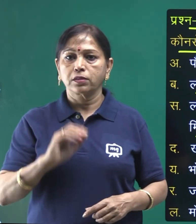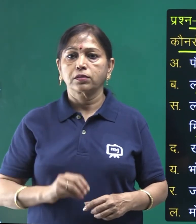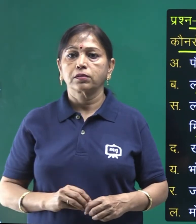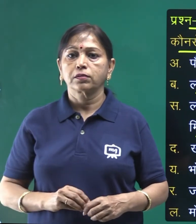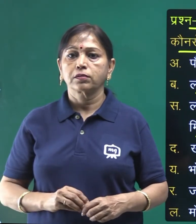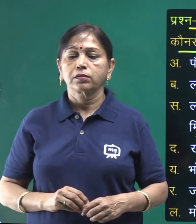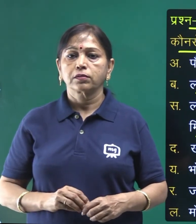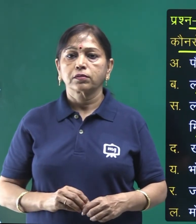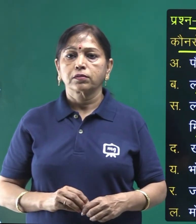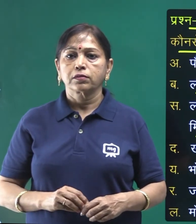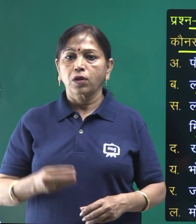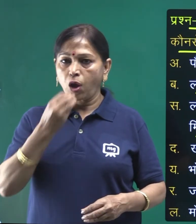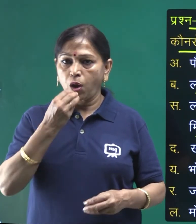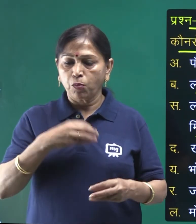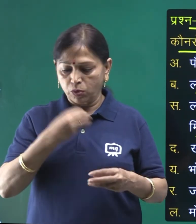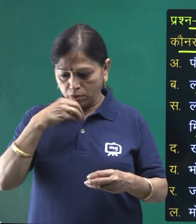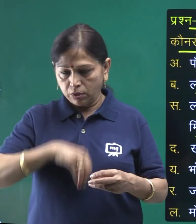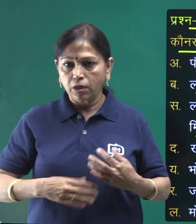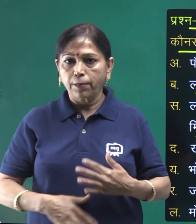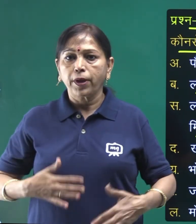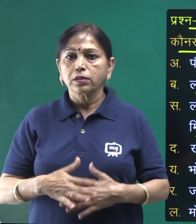5 भोजन का पाचन।